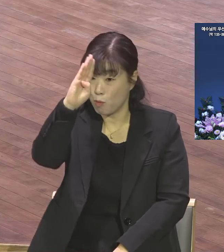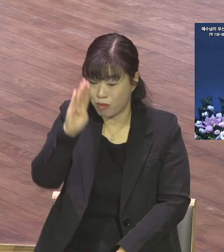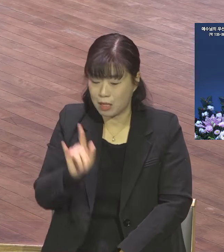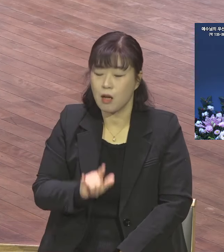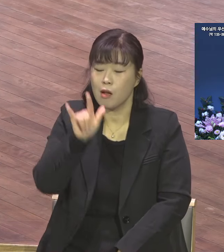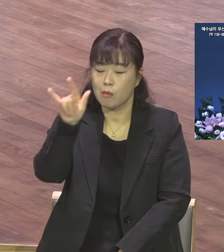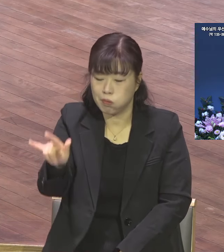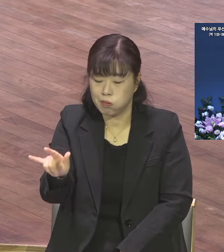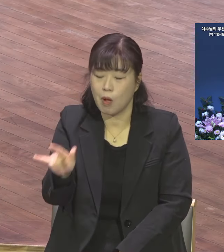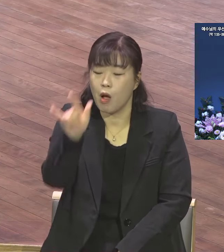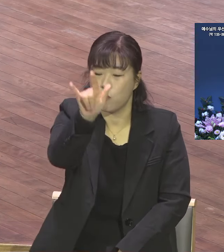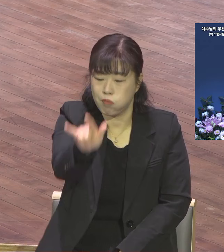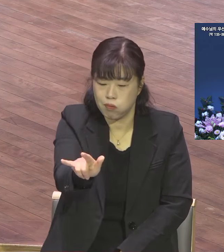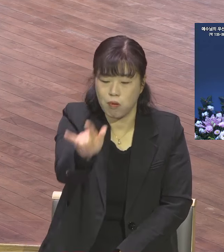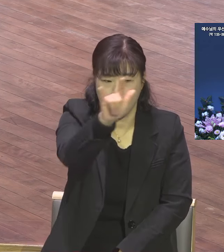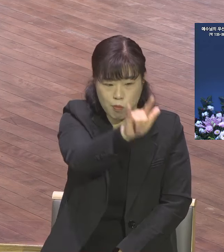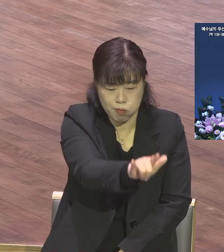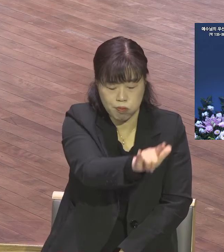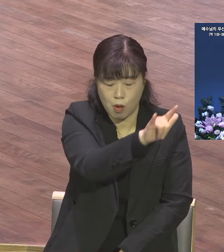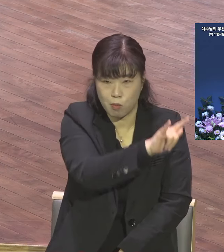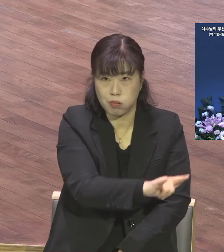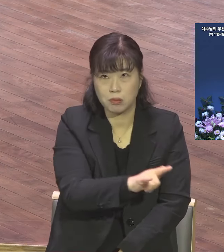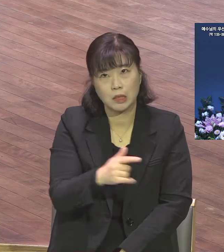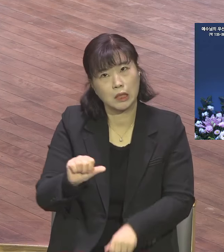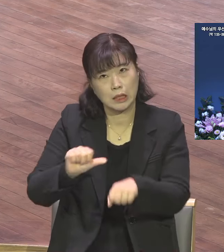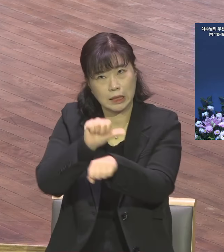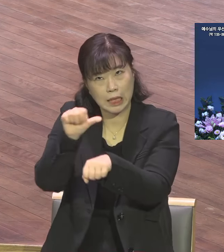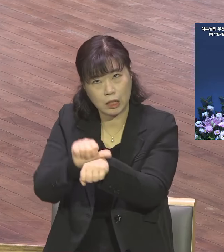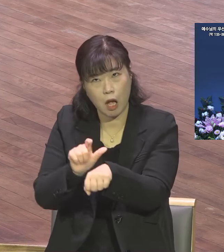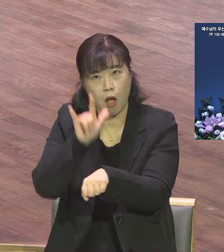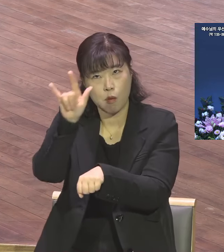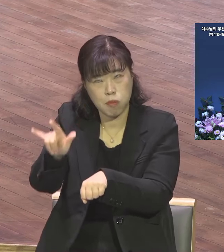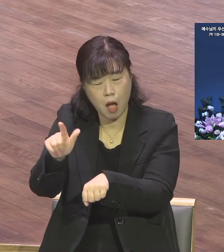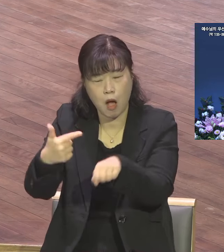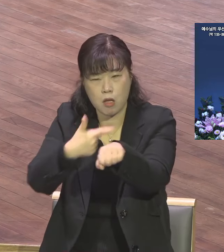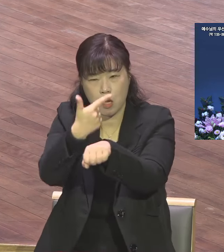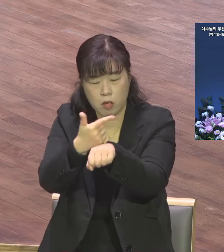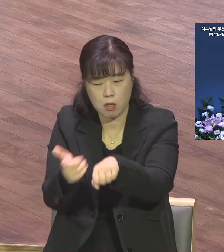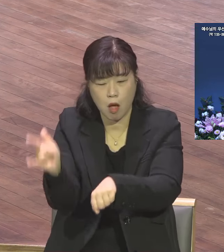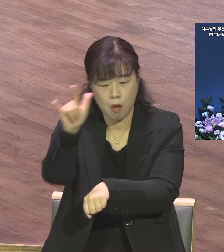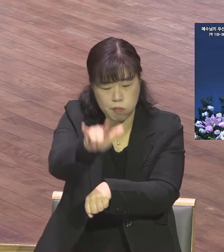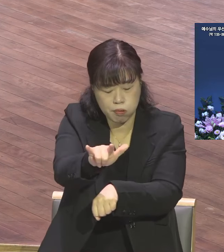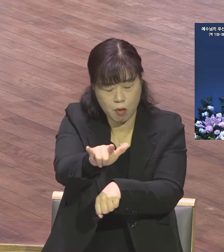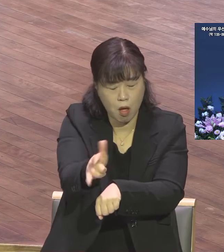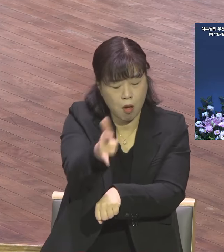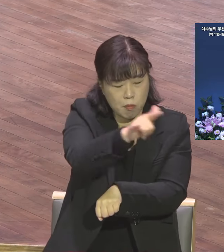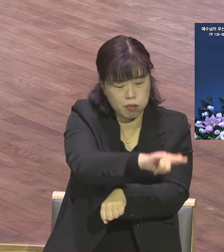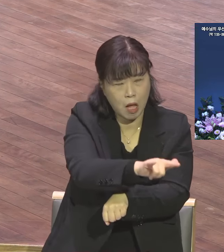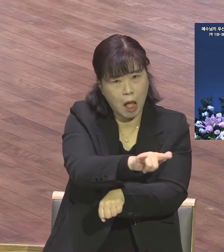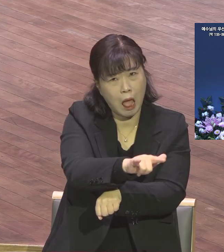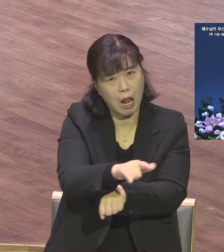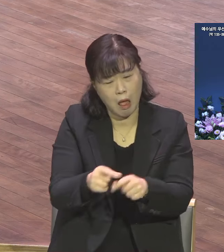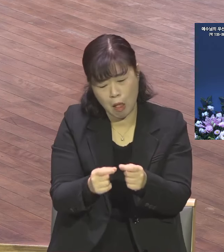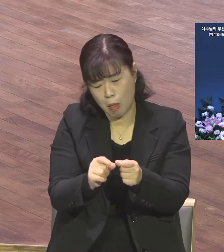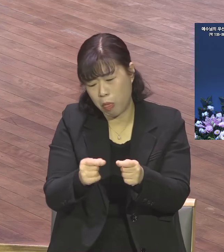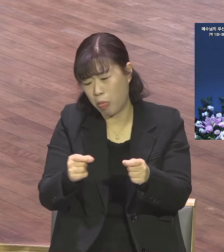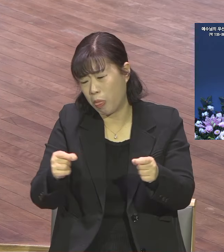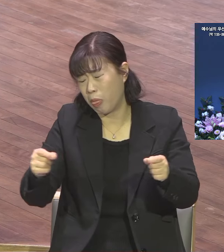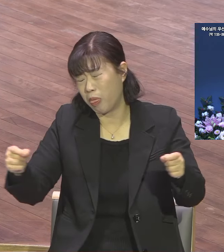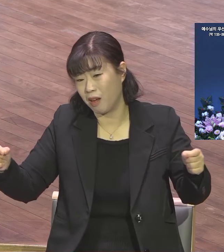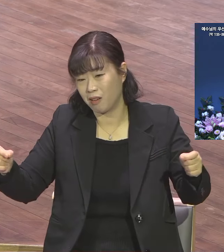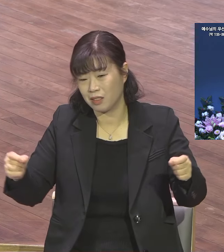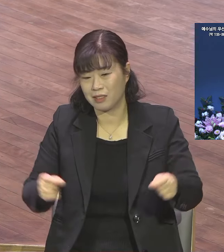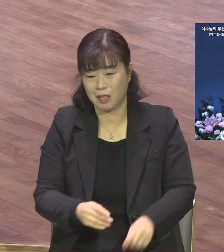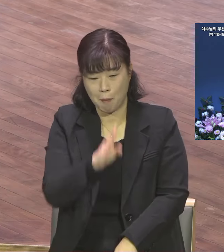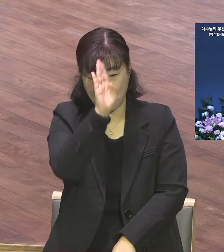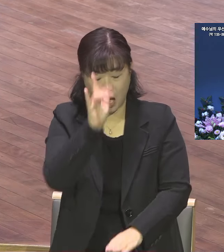때도 샌프란시스코에서 6시간 기다렸다가, 그러니까 인간적으로 바라볼 때 엄청 이 코스가